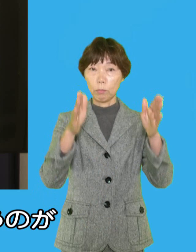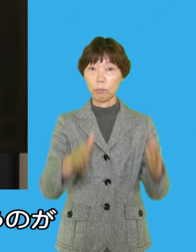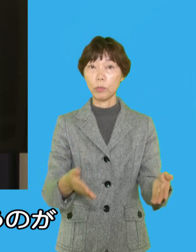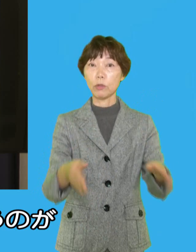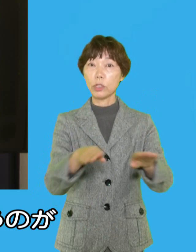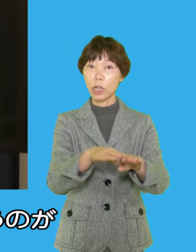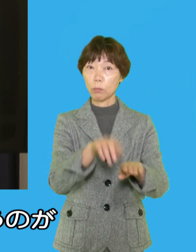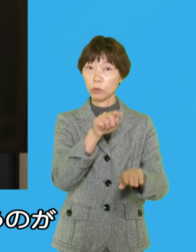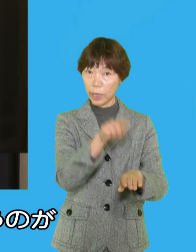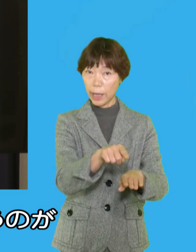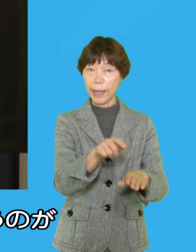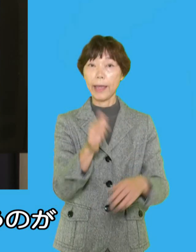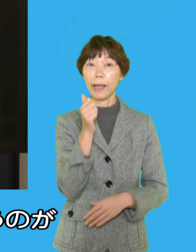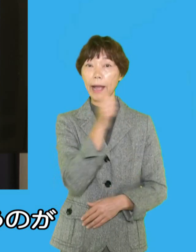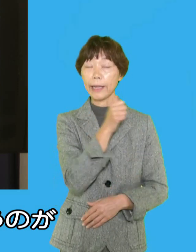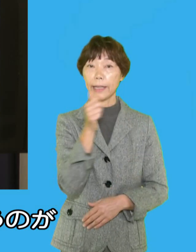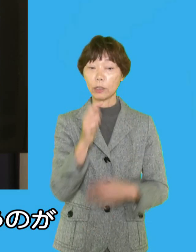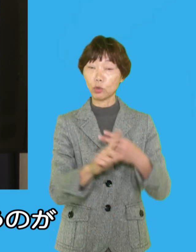というのが書かれていて、